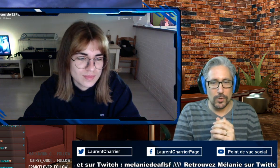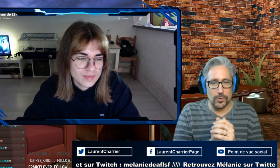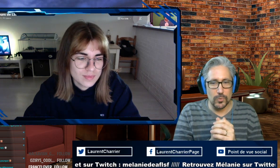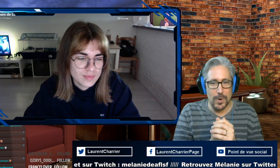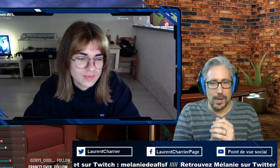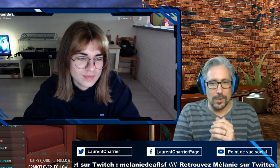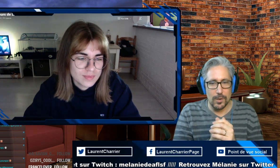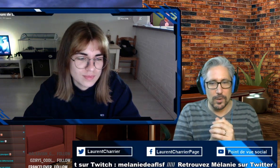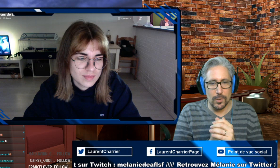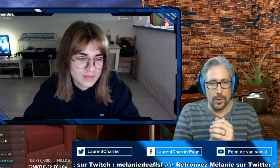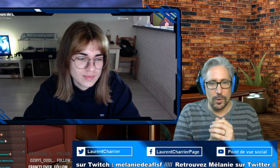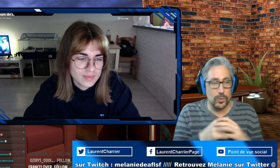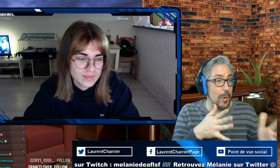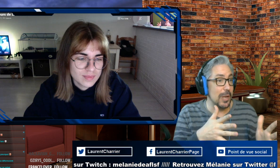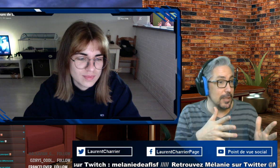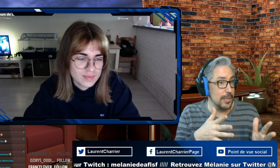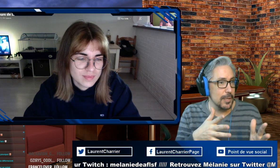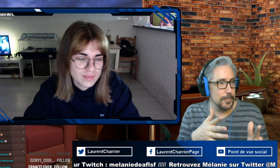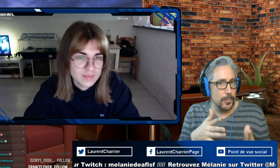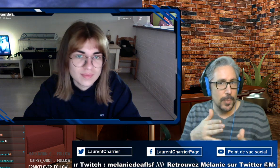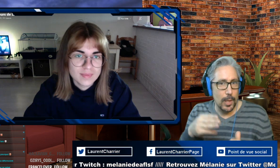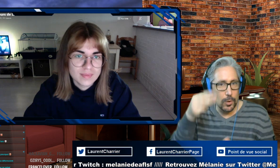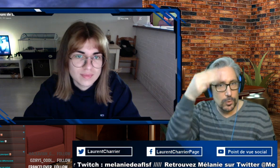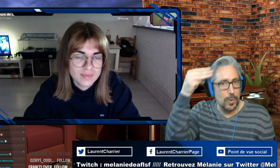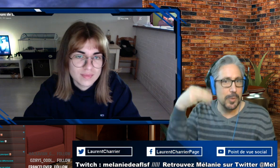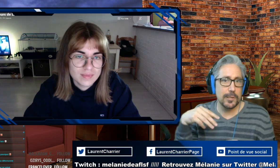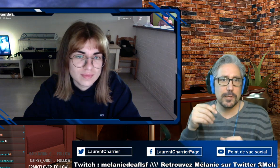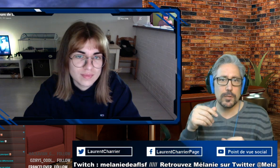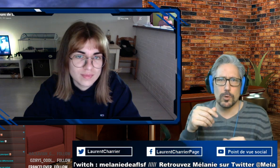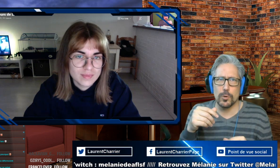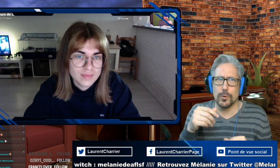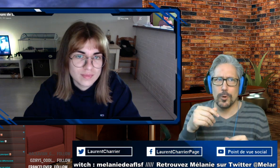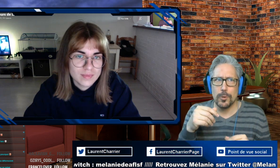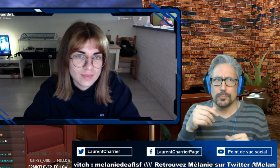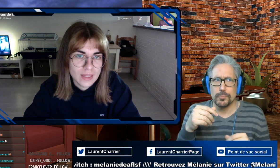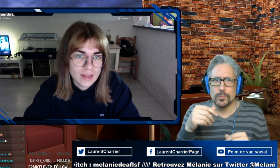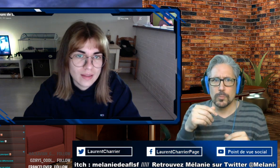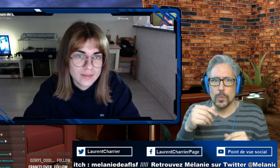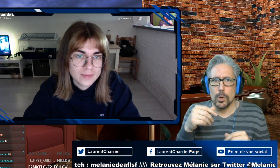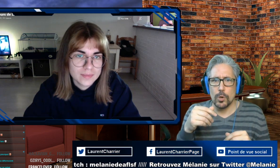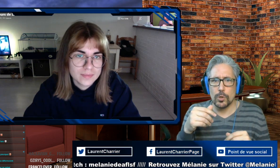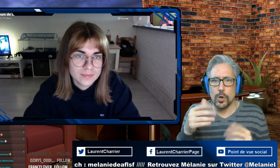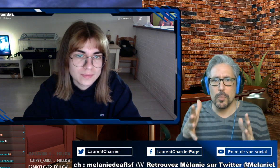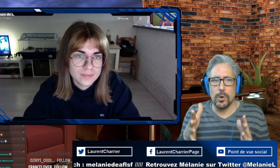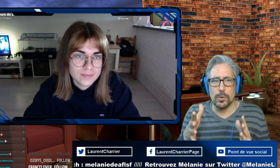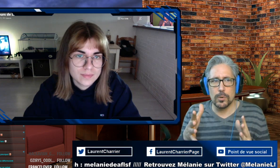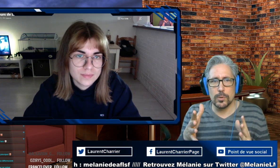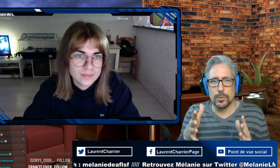Toi, Mélanie, que